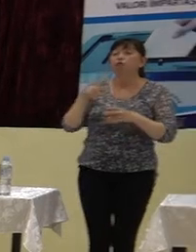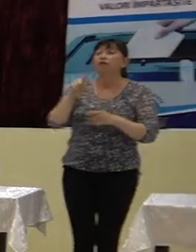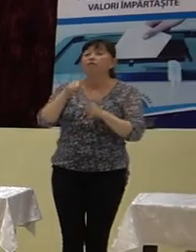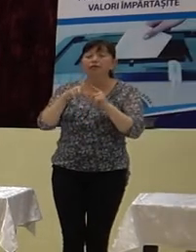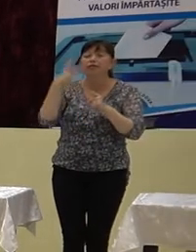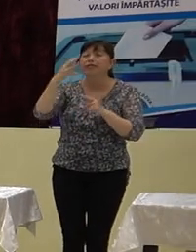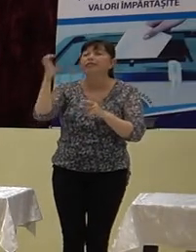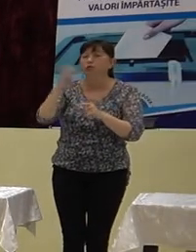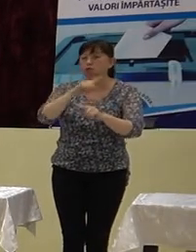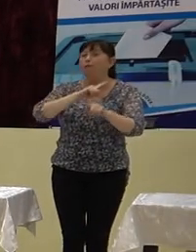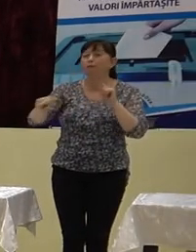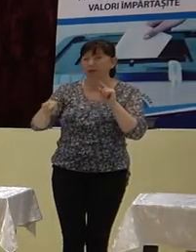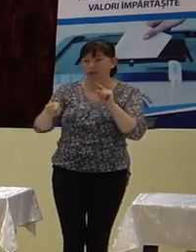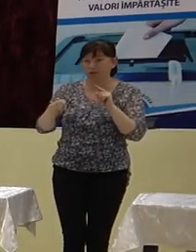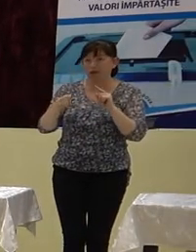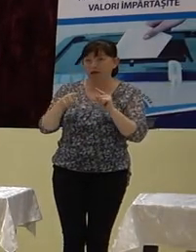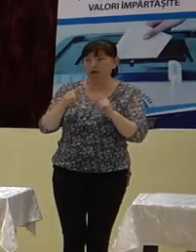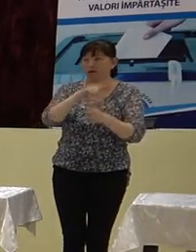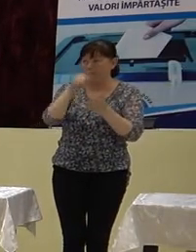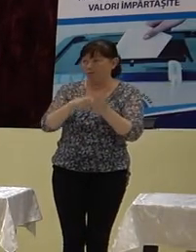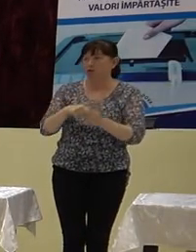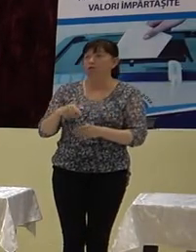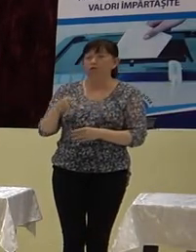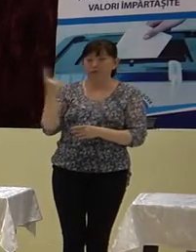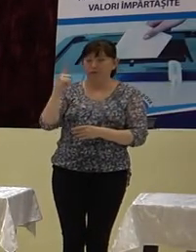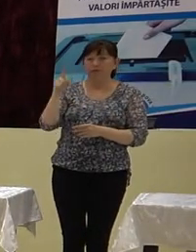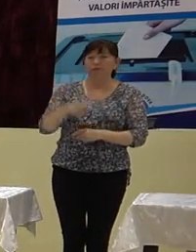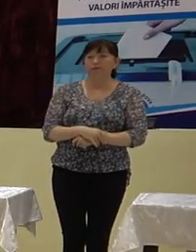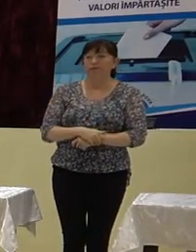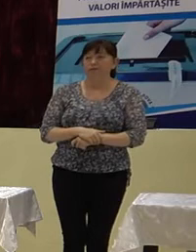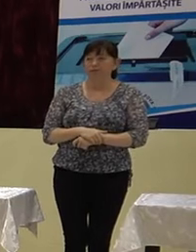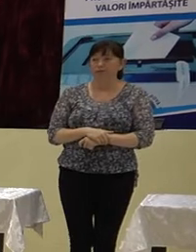de secunde și mă apropii de dumneavoastră.